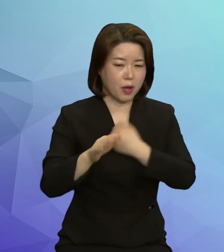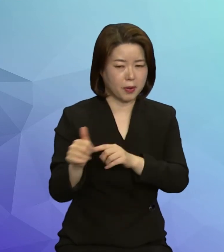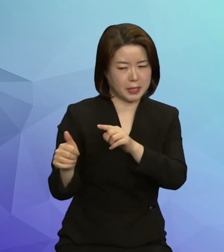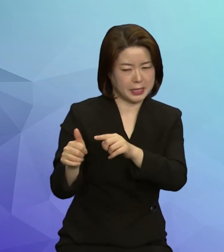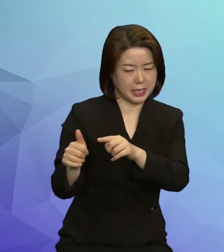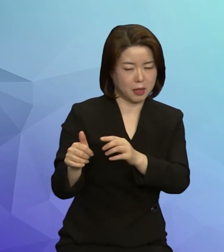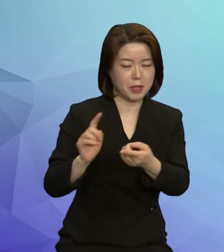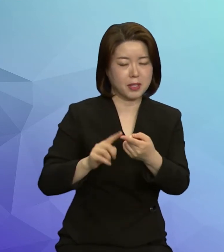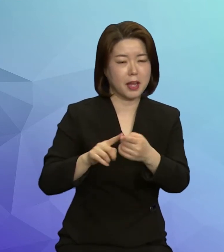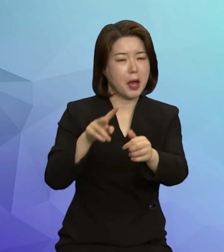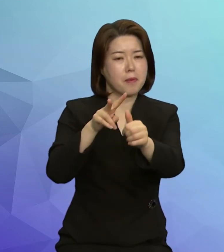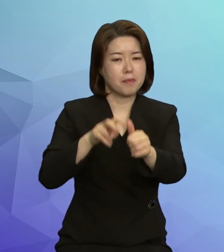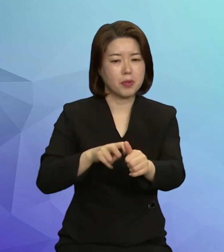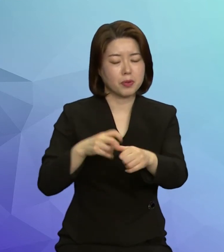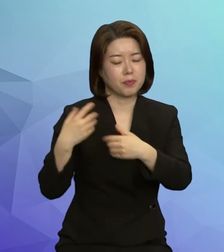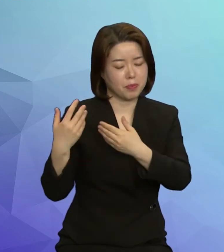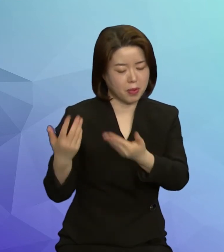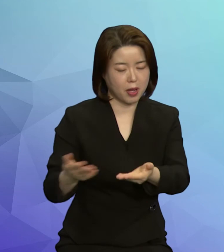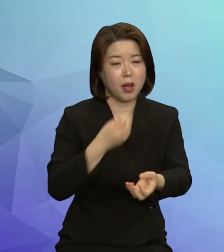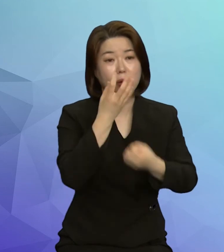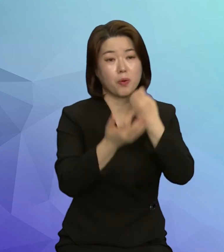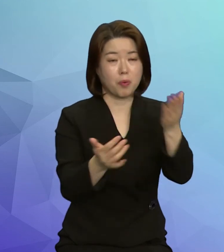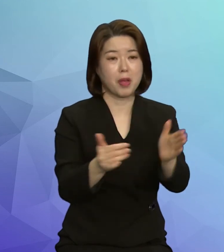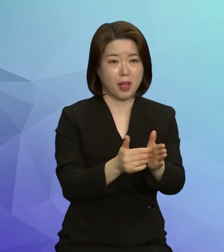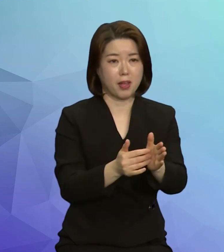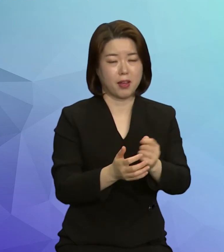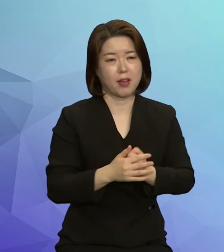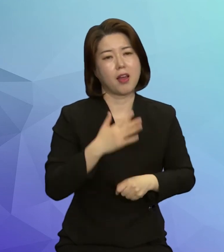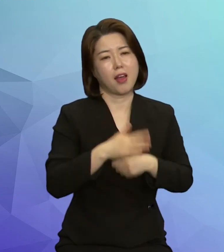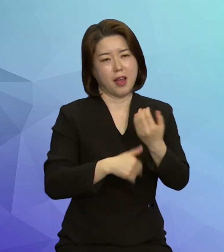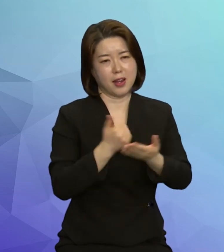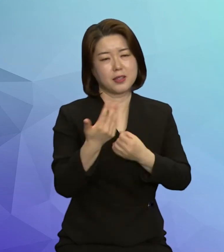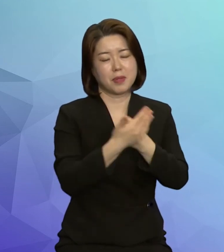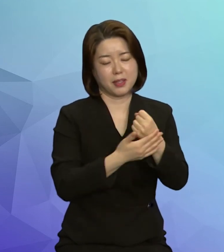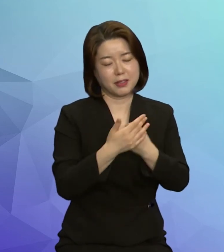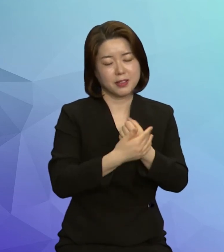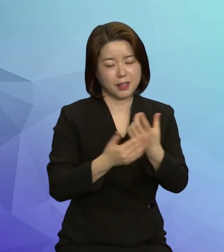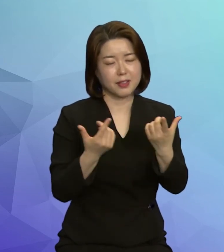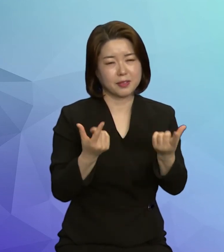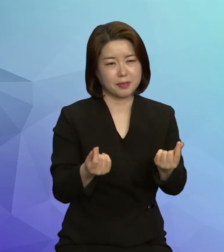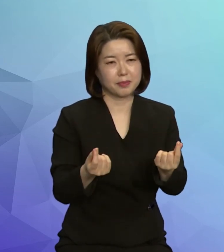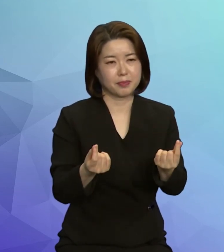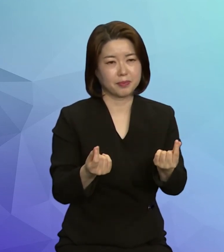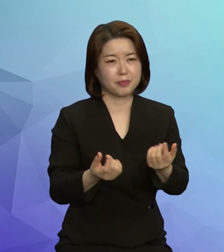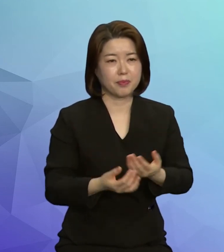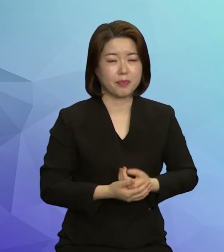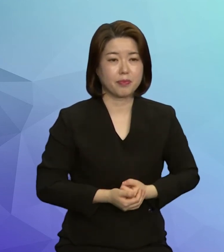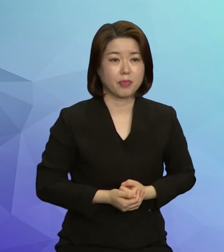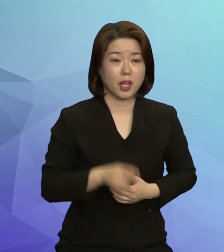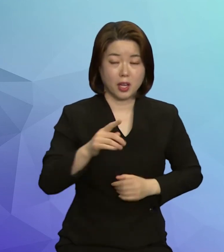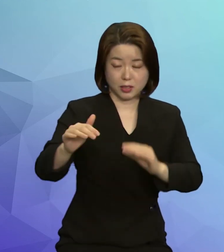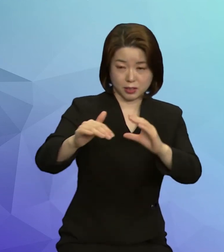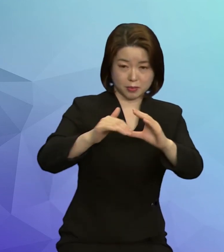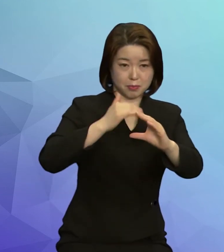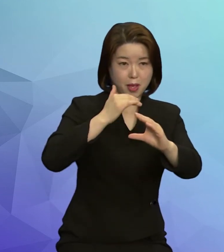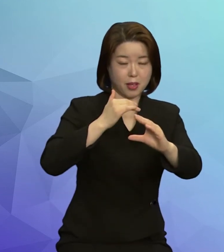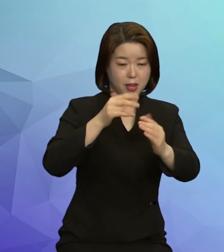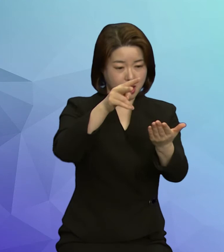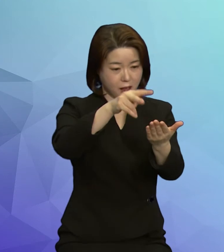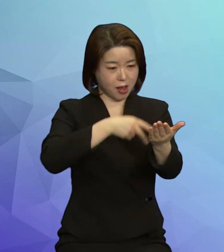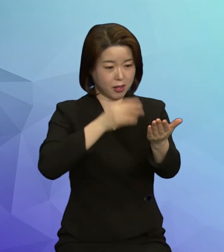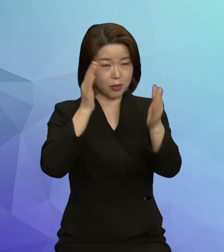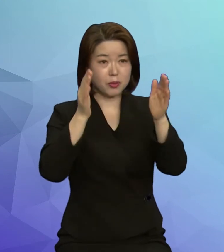미움이 내려놓아지게 되었다고 고백했습니다. 하나님의 은혜입니다. 그